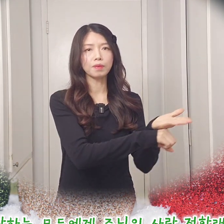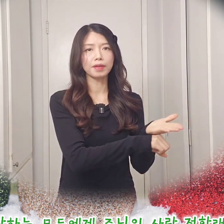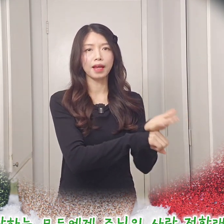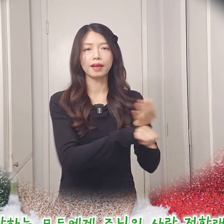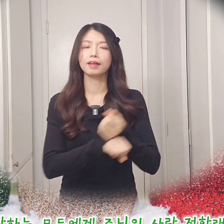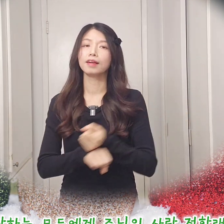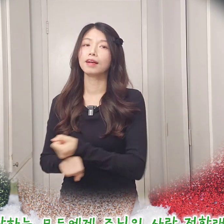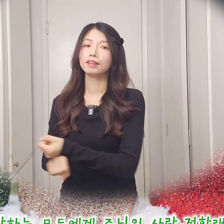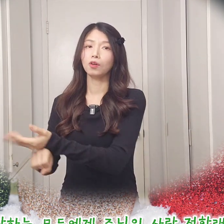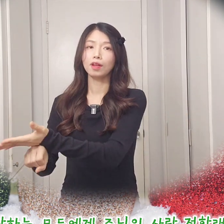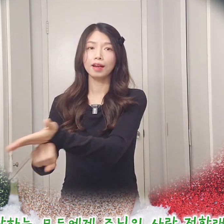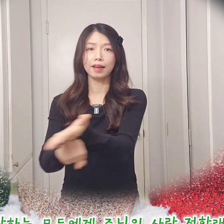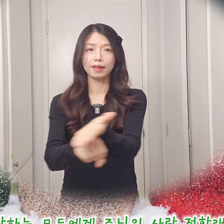됩니다. 전할래.